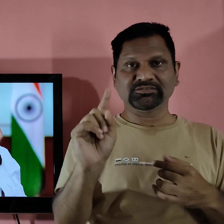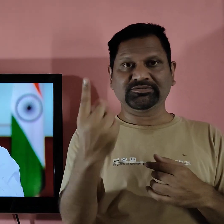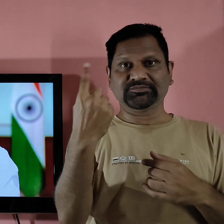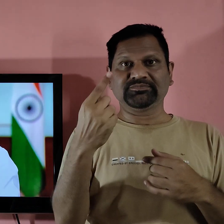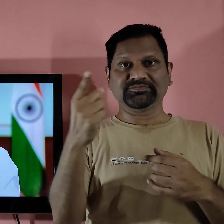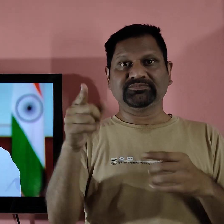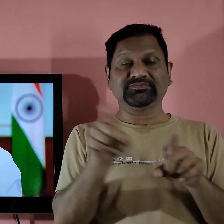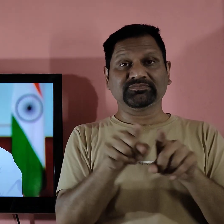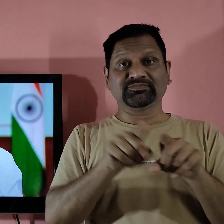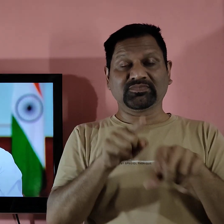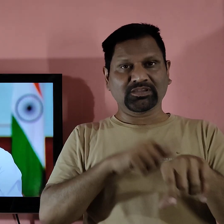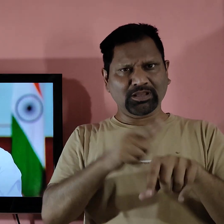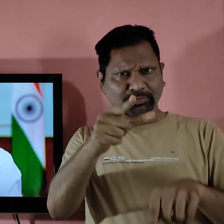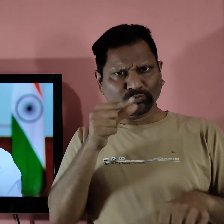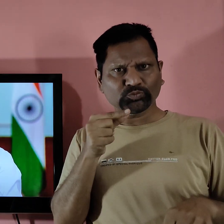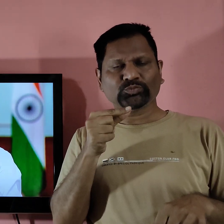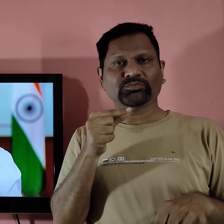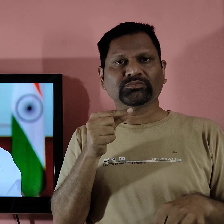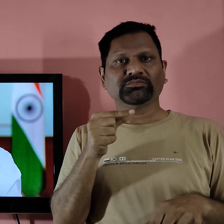इतने कम समय में